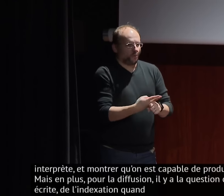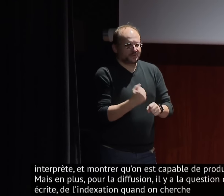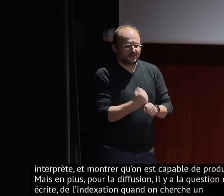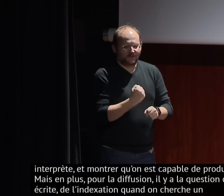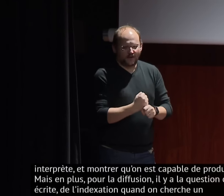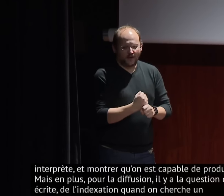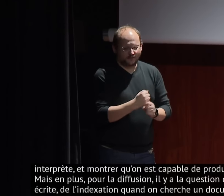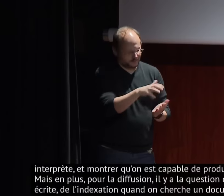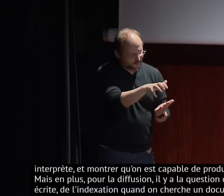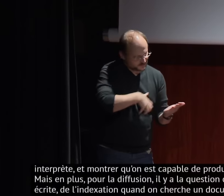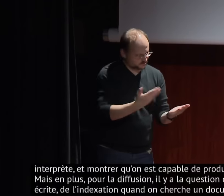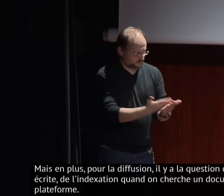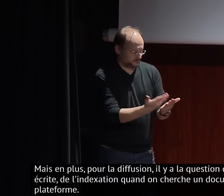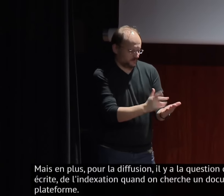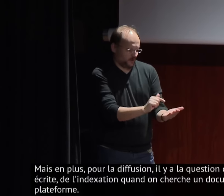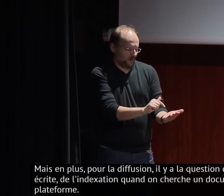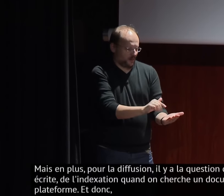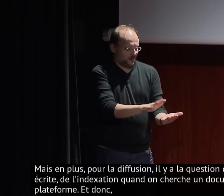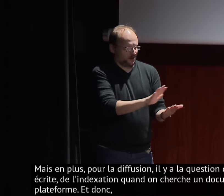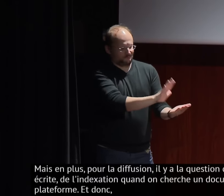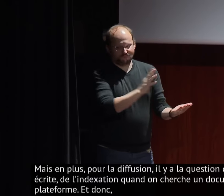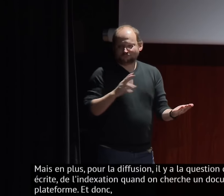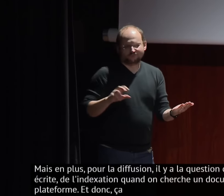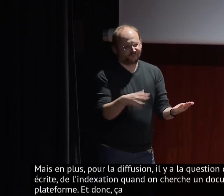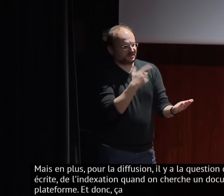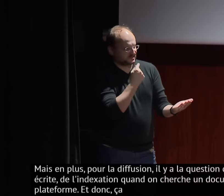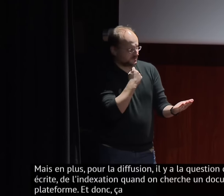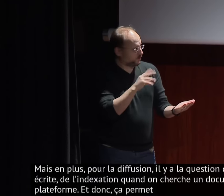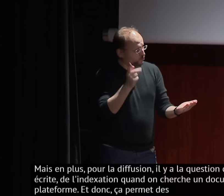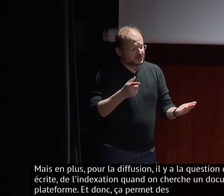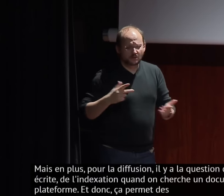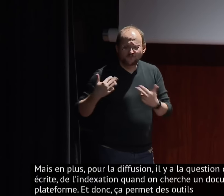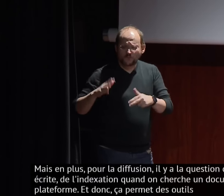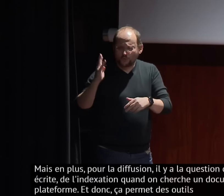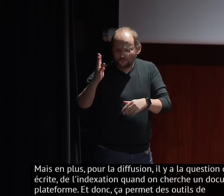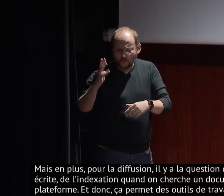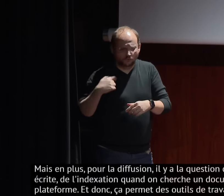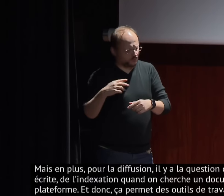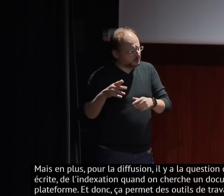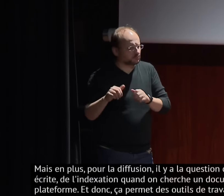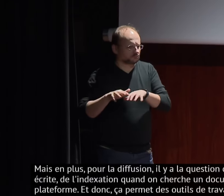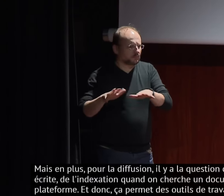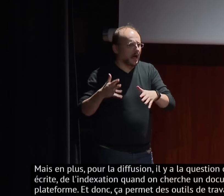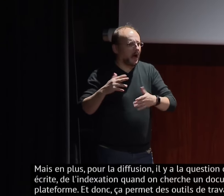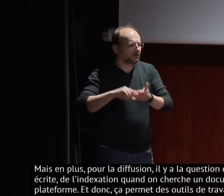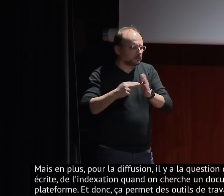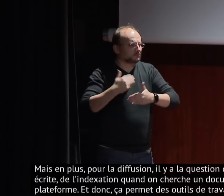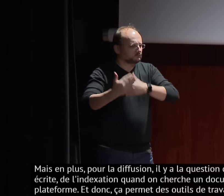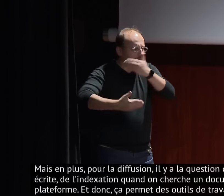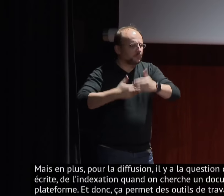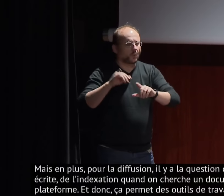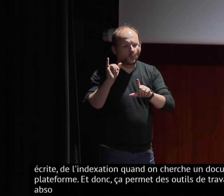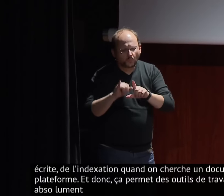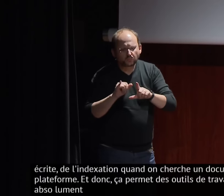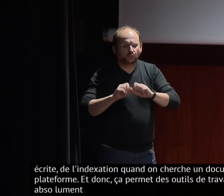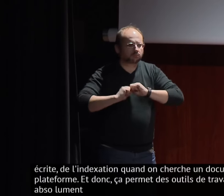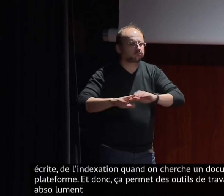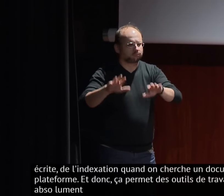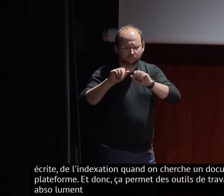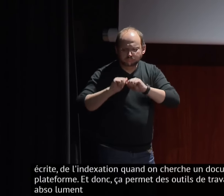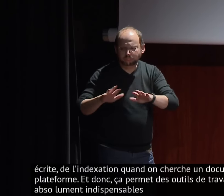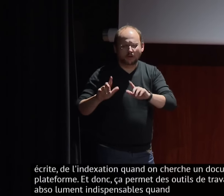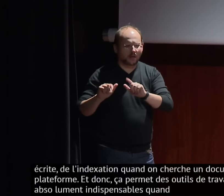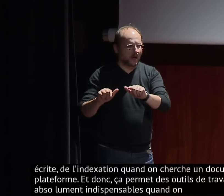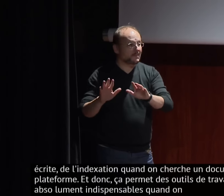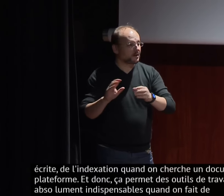etc. Et donc, ça permet des outils de travail qui sont absolument indispensables quand on fait de la recherche. Après, bien